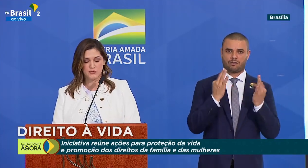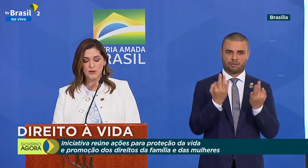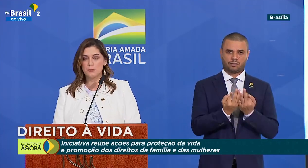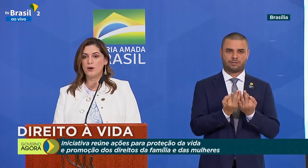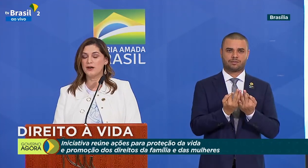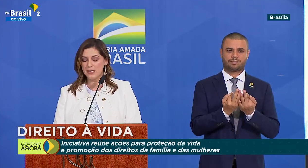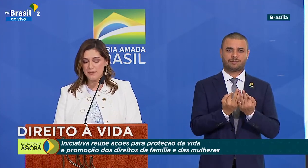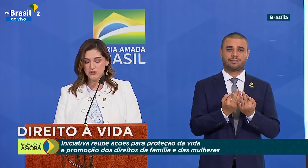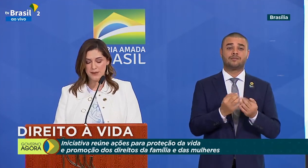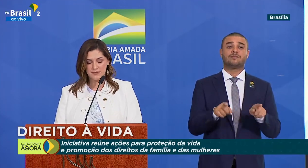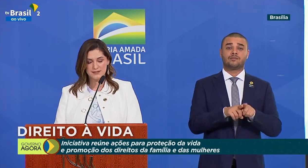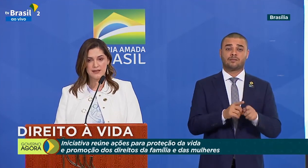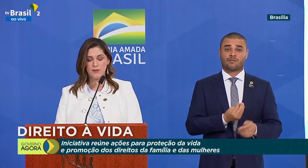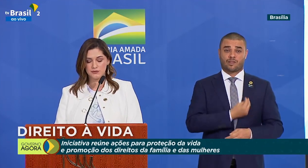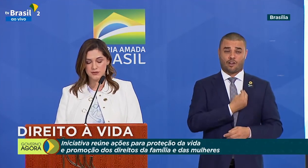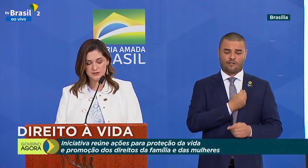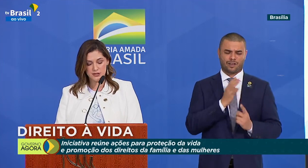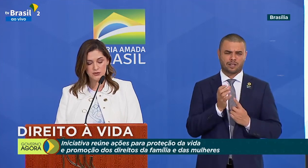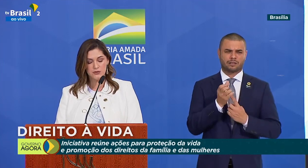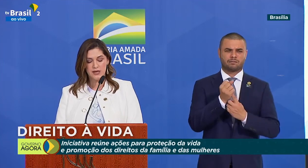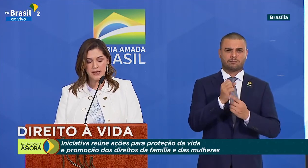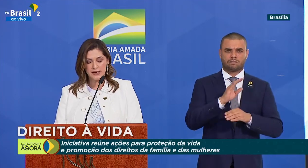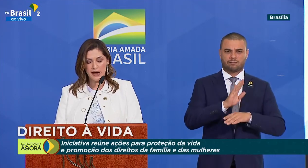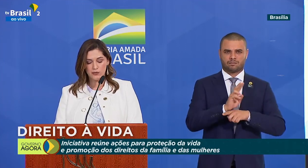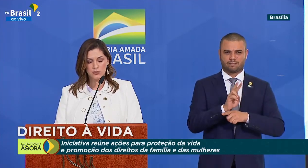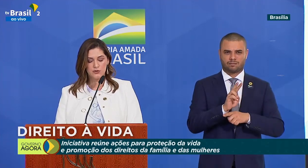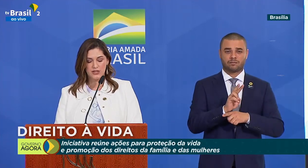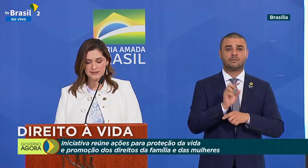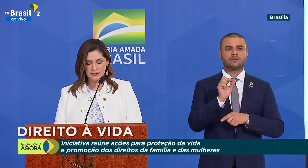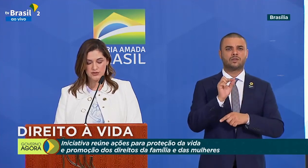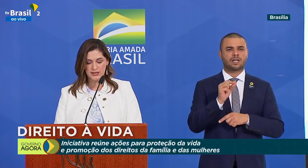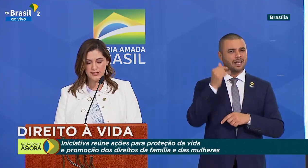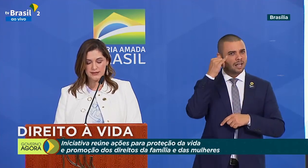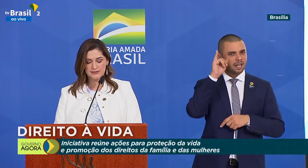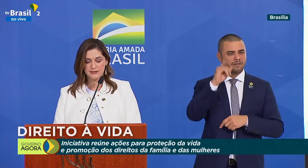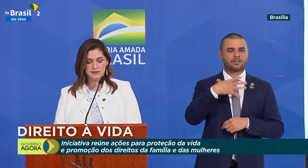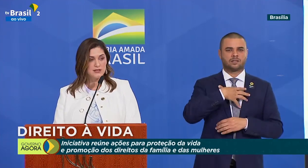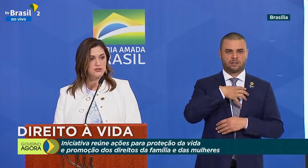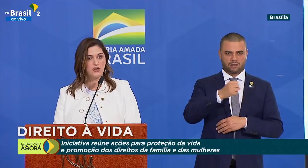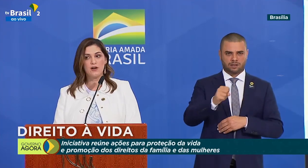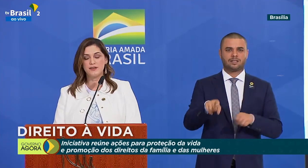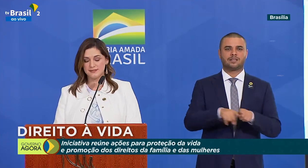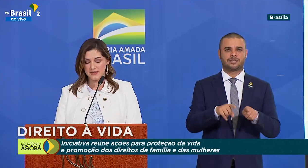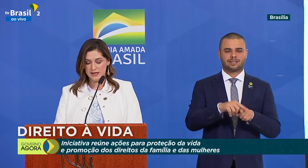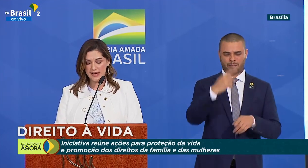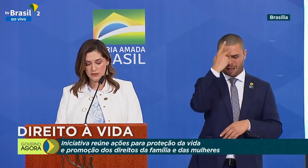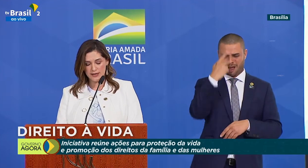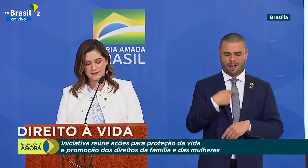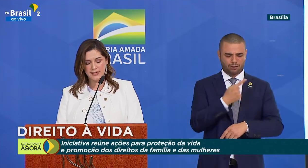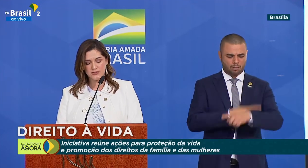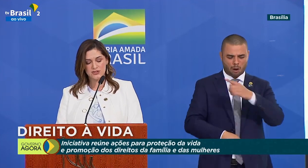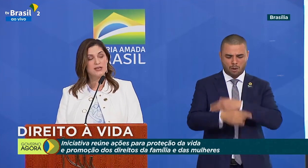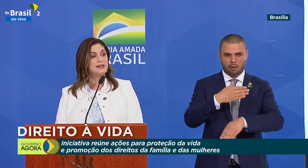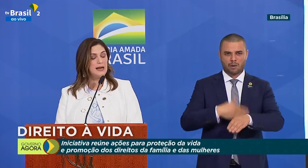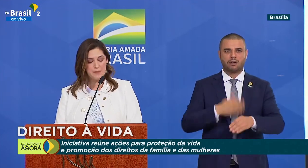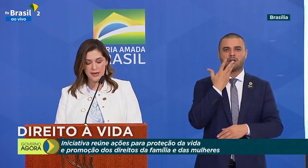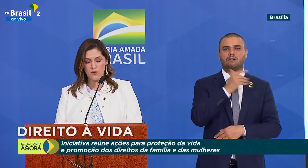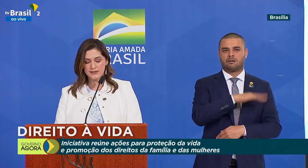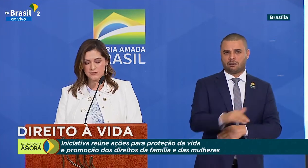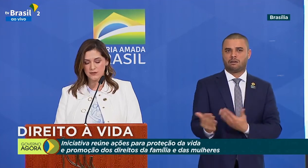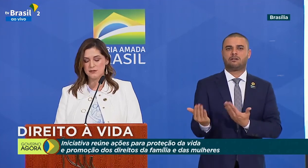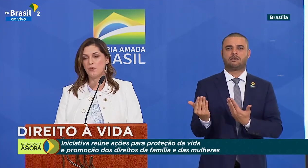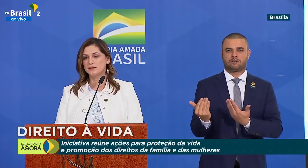acolha vida nosso programa de prevenção ao suicídio e automutilação de crianças jovens e adolescentes